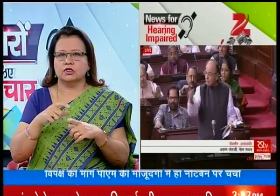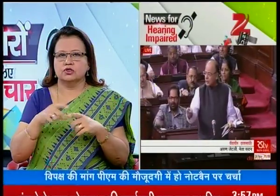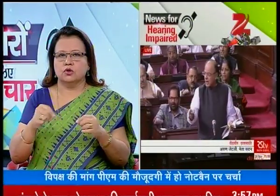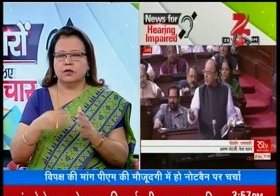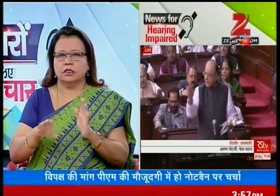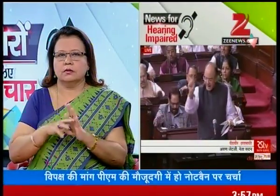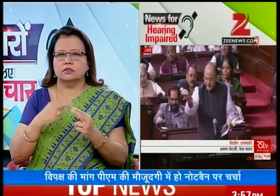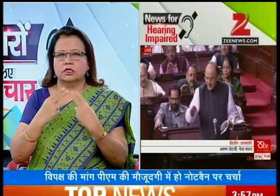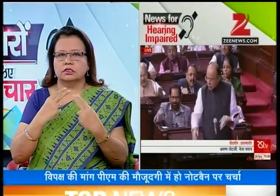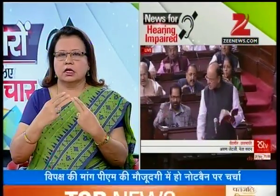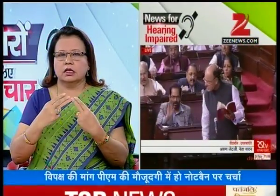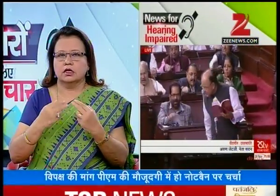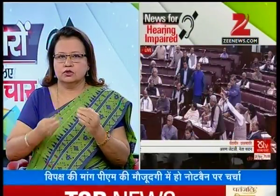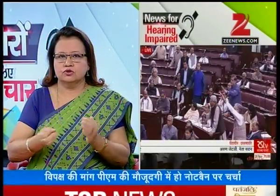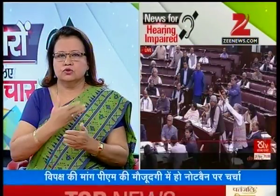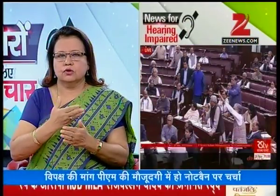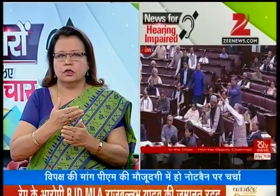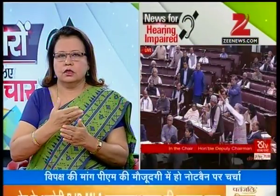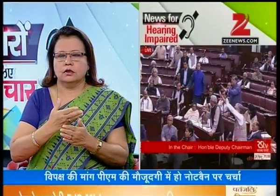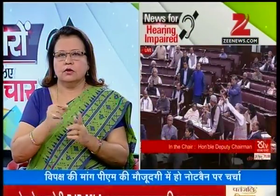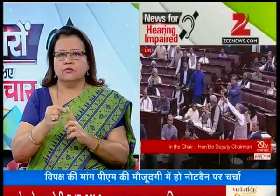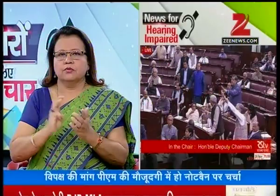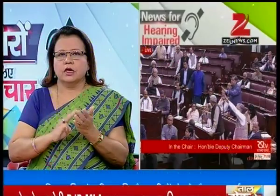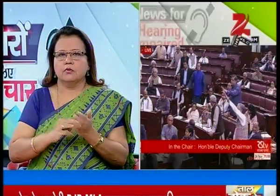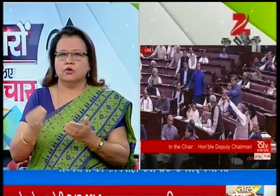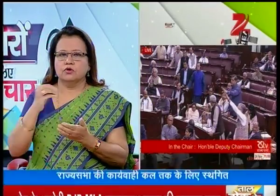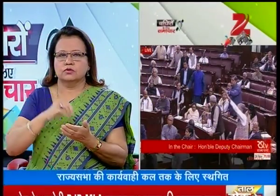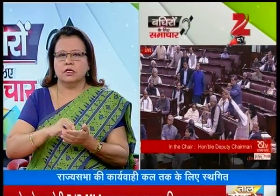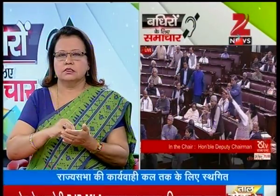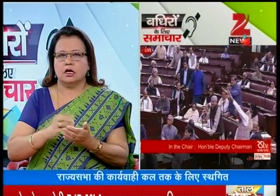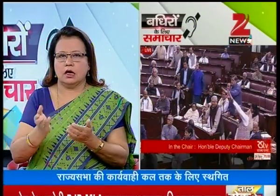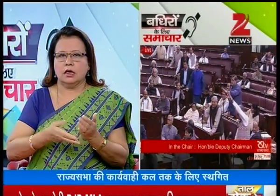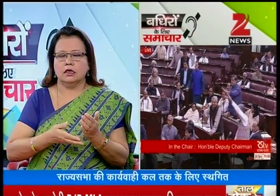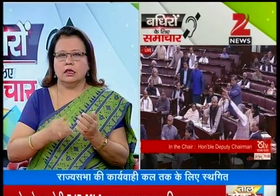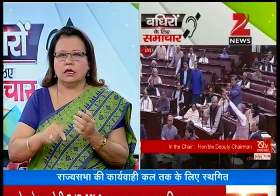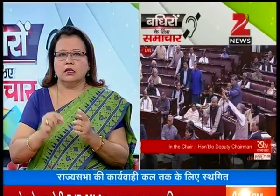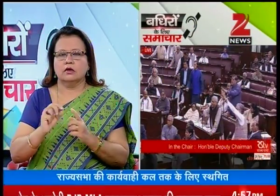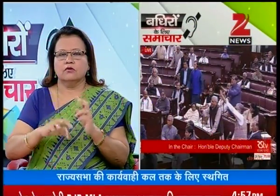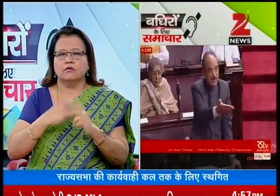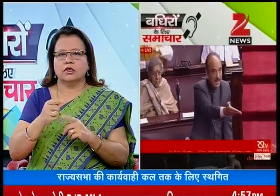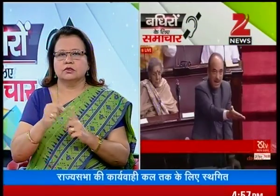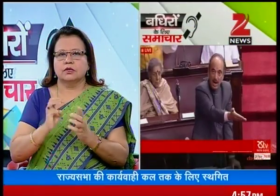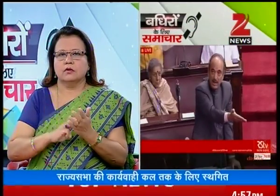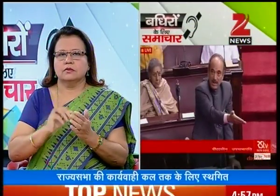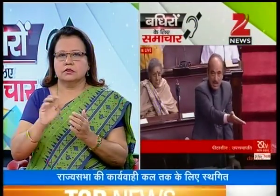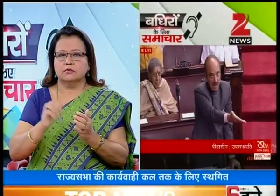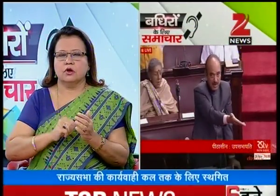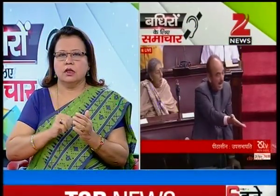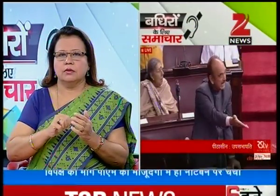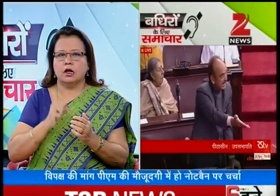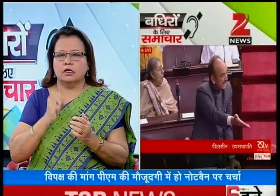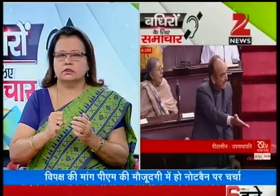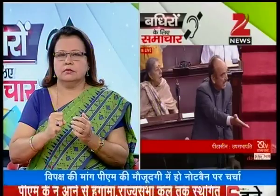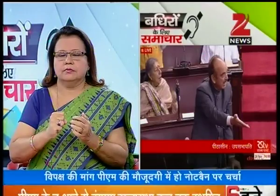विपक्ष नोटबंदी पर चर्चा कर पीएम उसमें हिस्सा लेंगे लेकिन विपक्ष पीएम को सदन में बुलाने की मांग